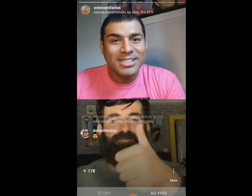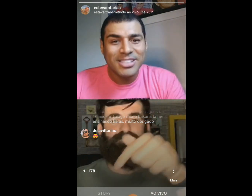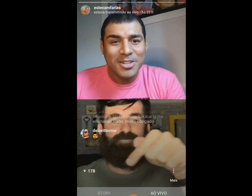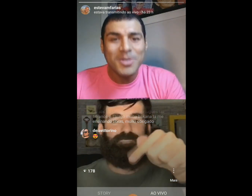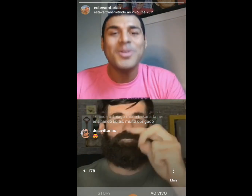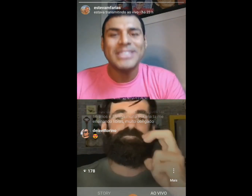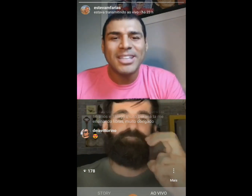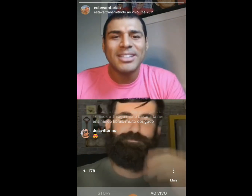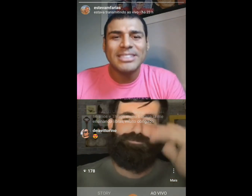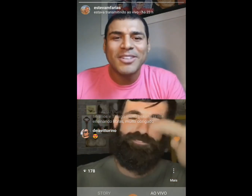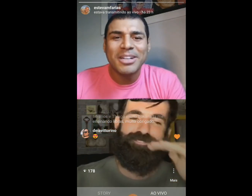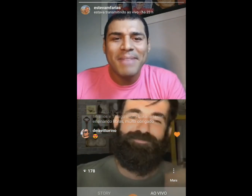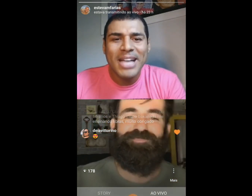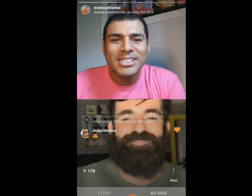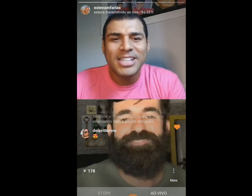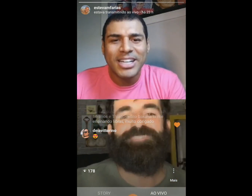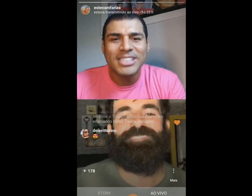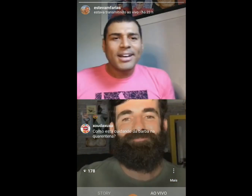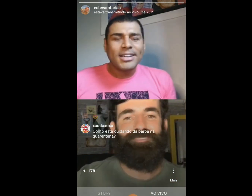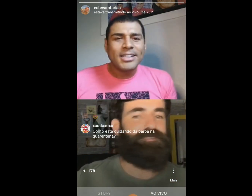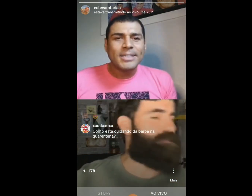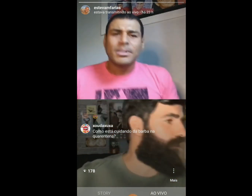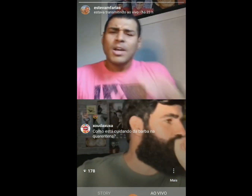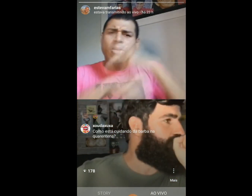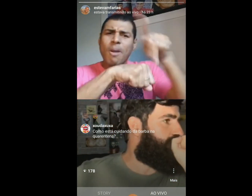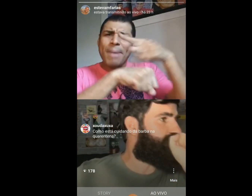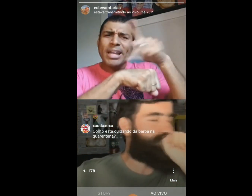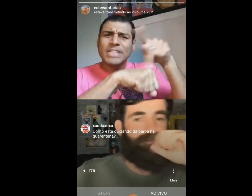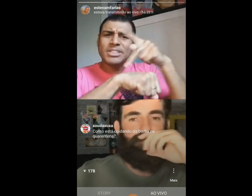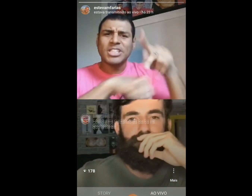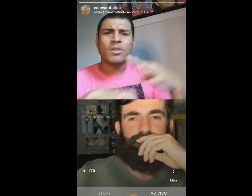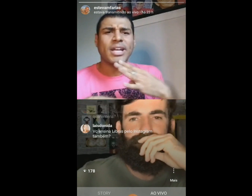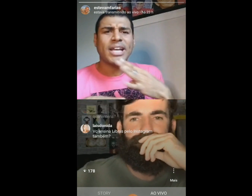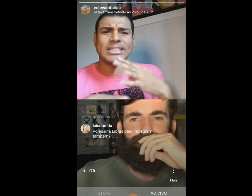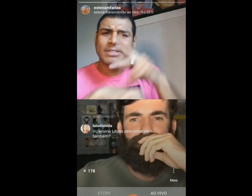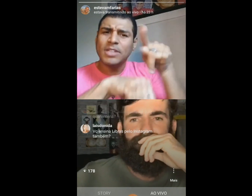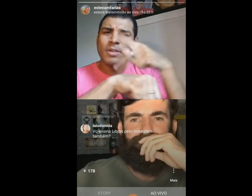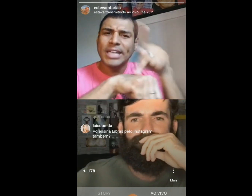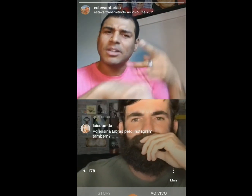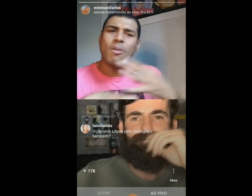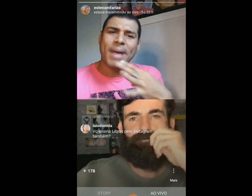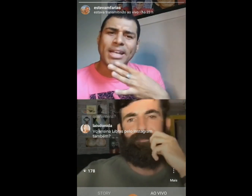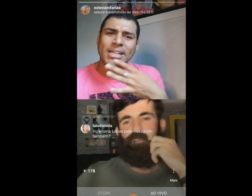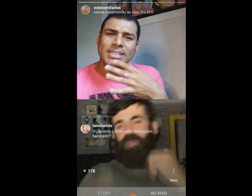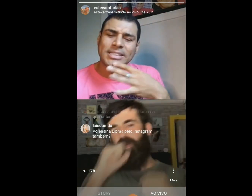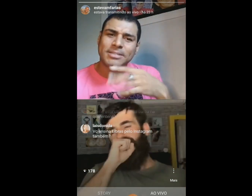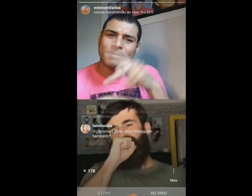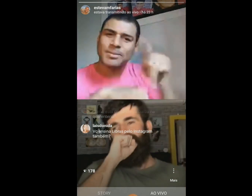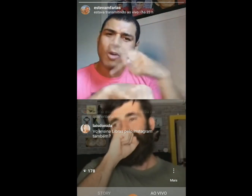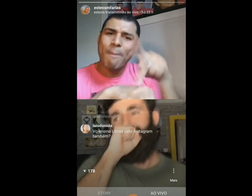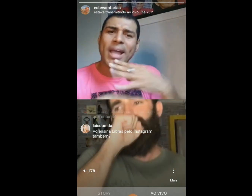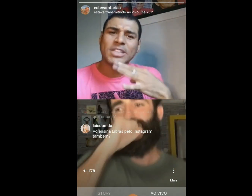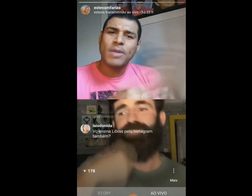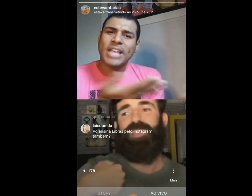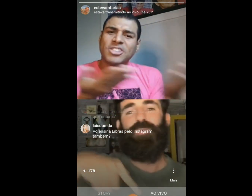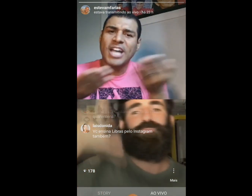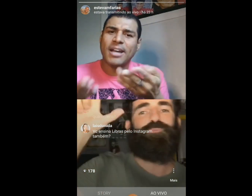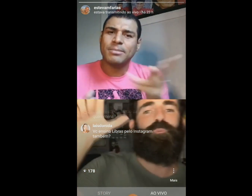tenho 1,75 de 1,75. média, Sou gente. mediano. Qual país você conhece? Você conhece algum país? Qual país você